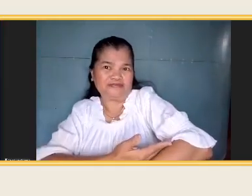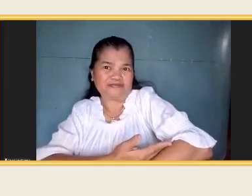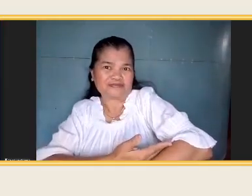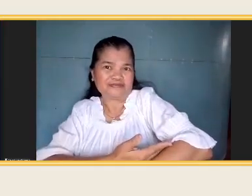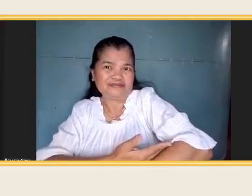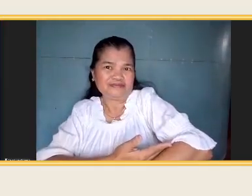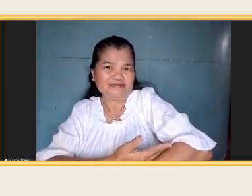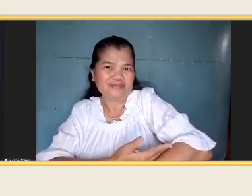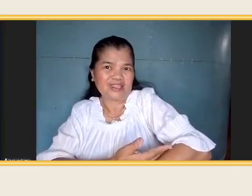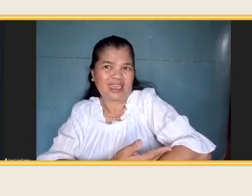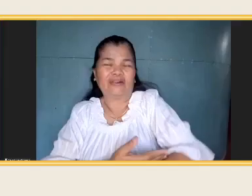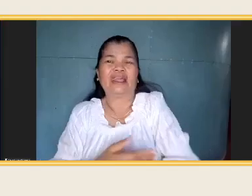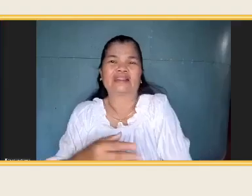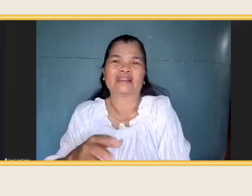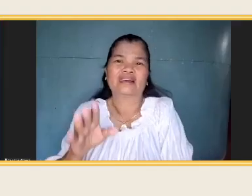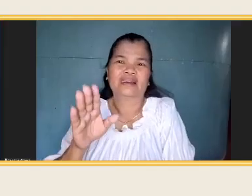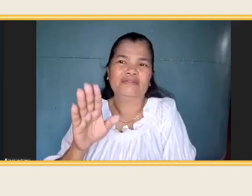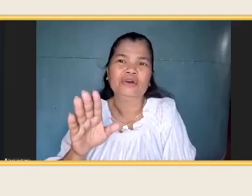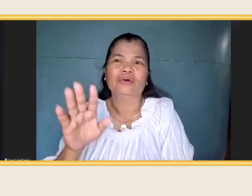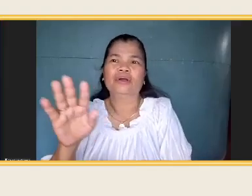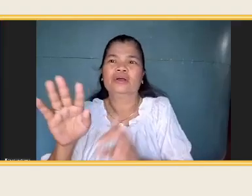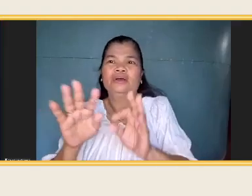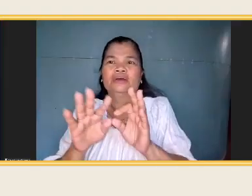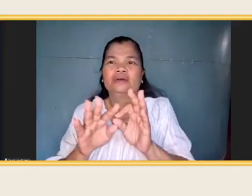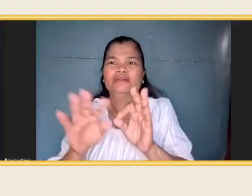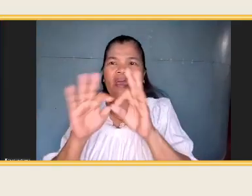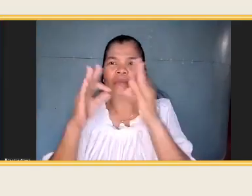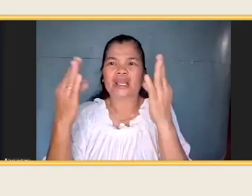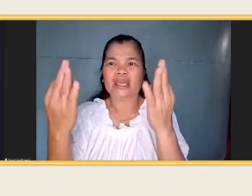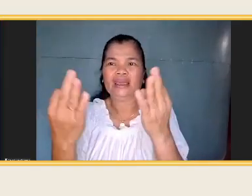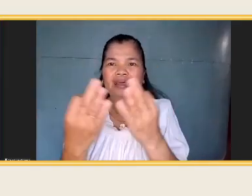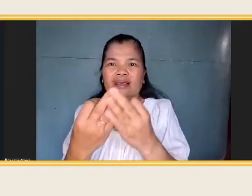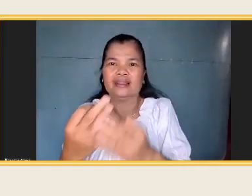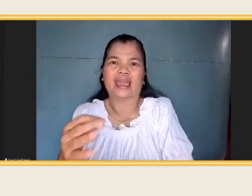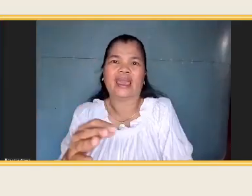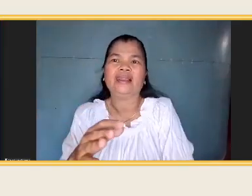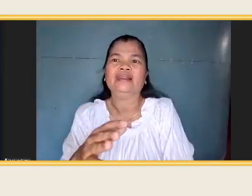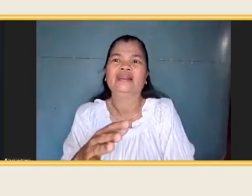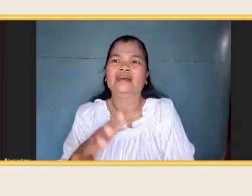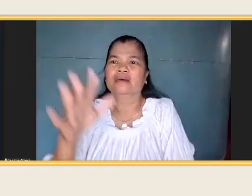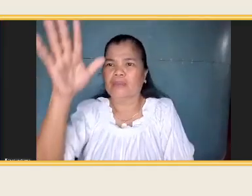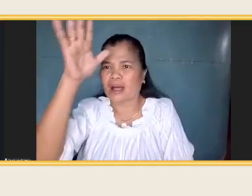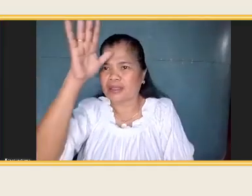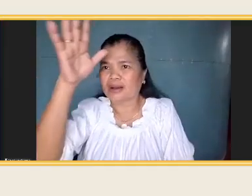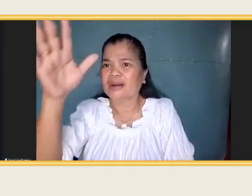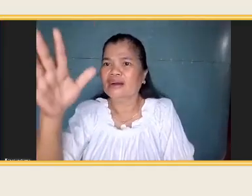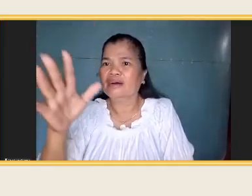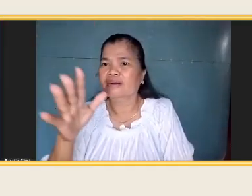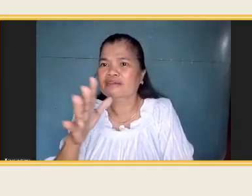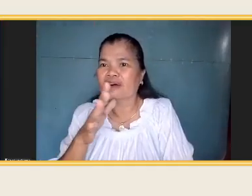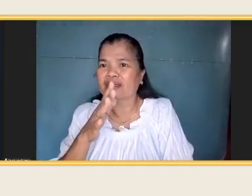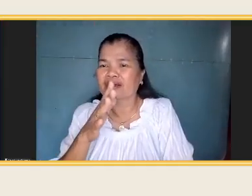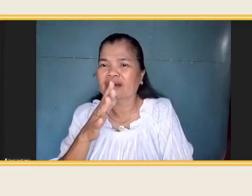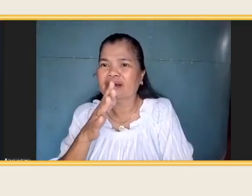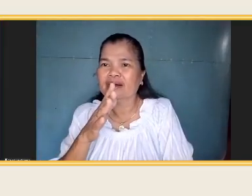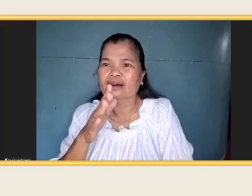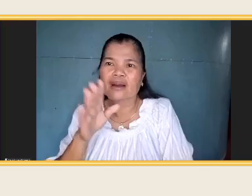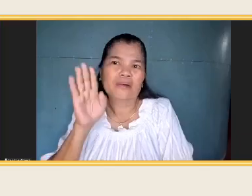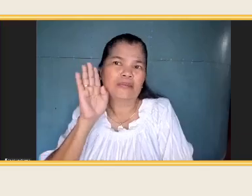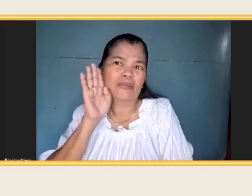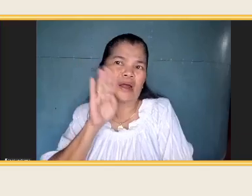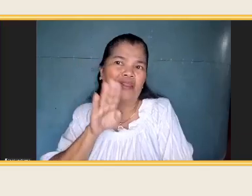baby. Okay, ulit. Review. Family, then mother,